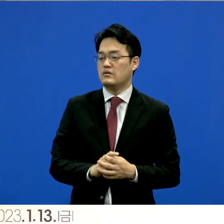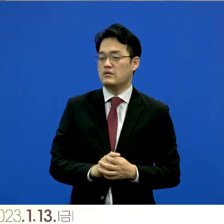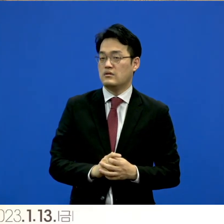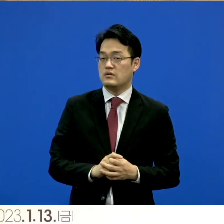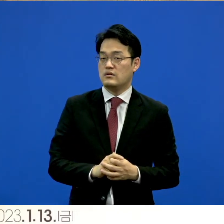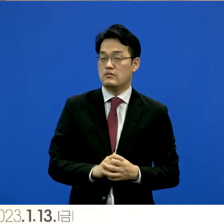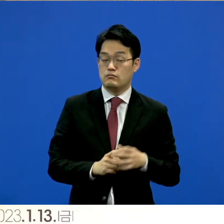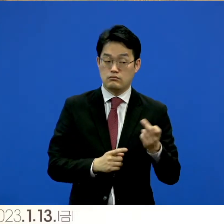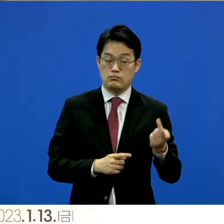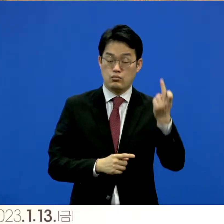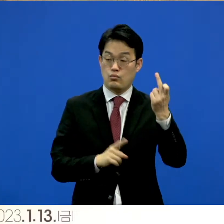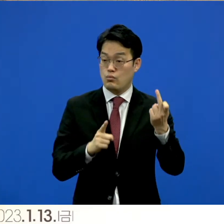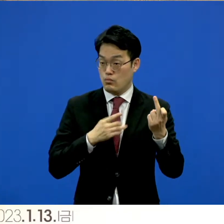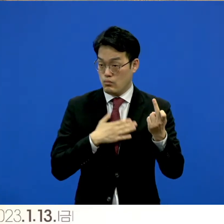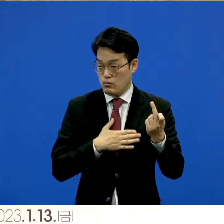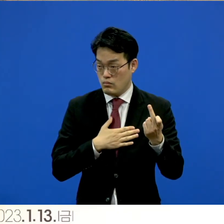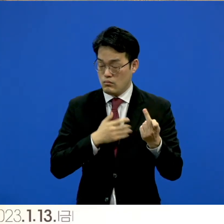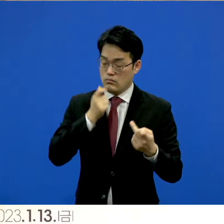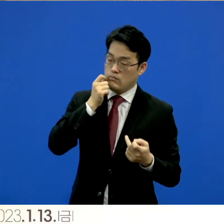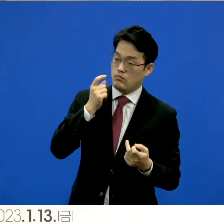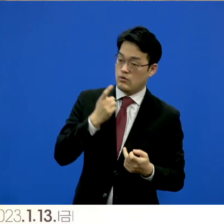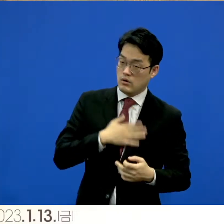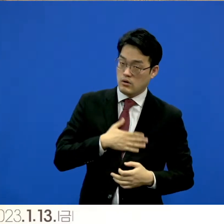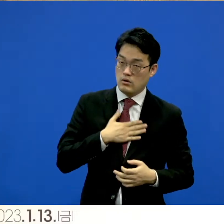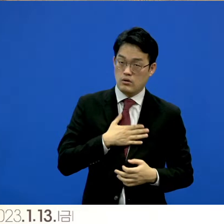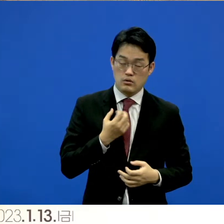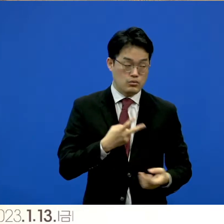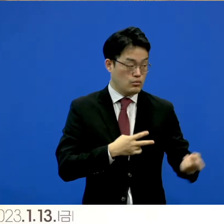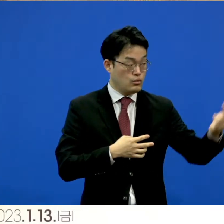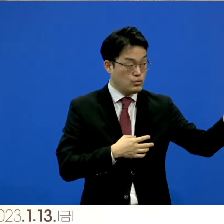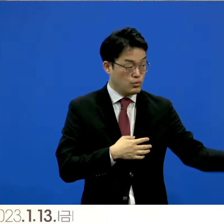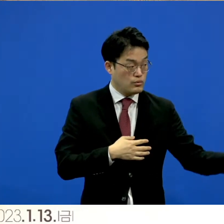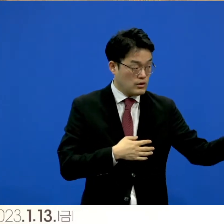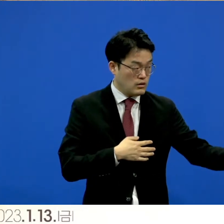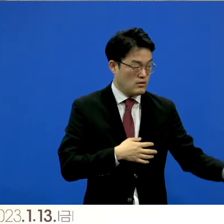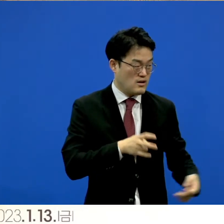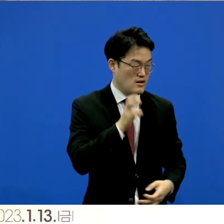또 탕자가 장녀들과 함께 놀아난 것을